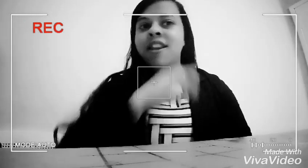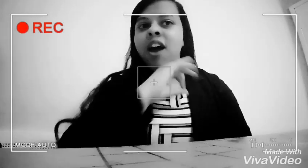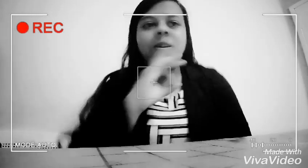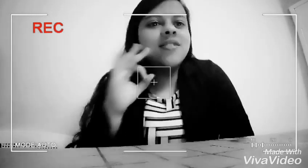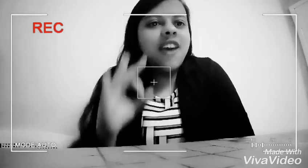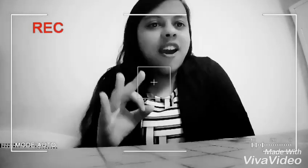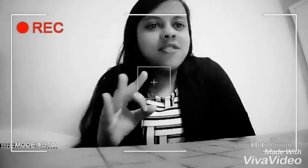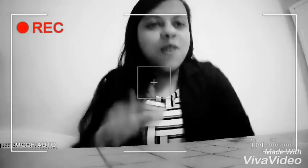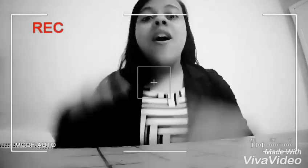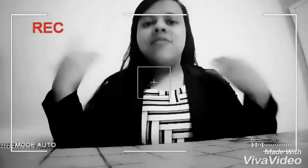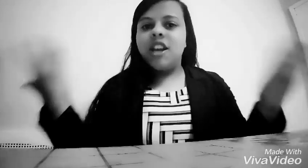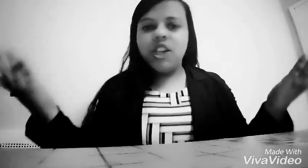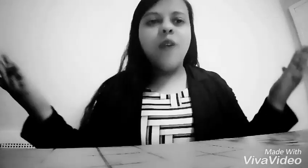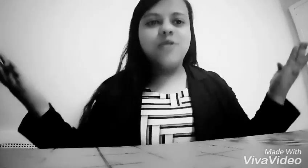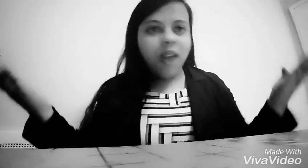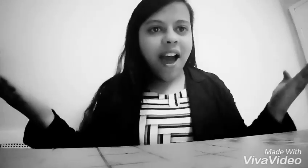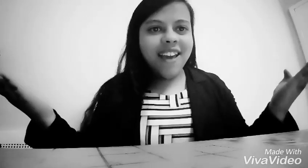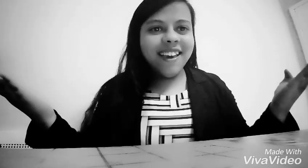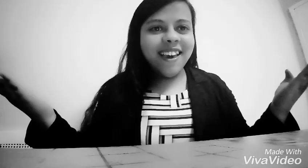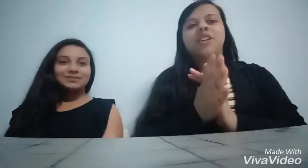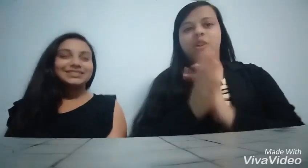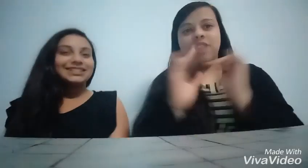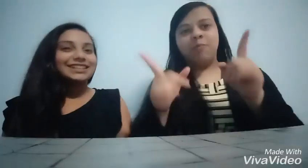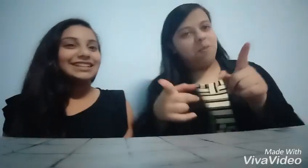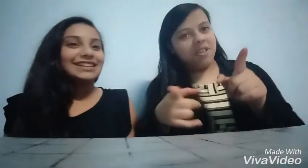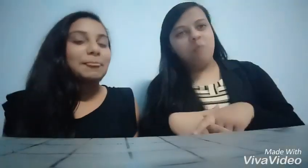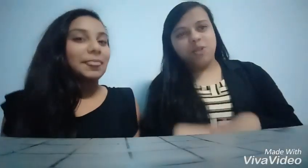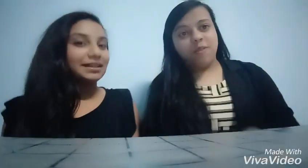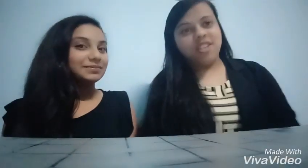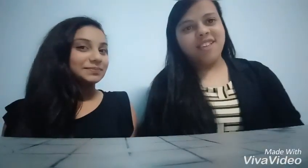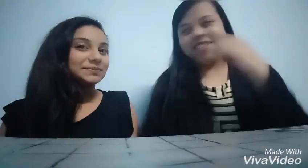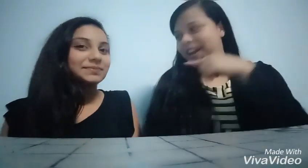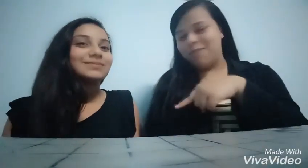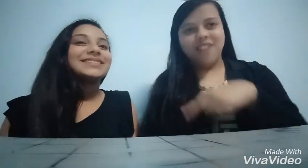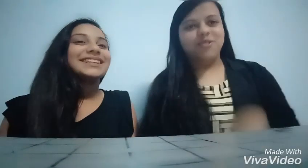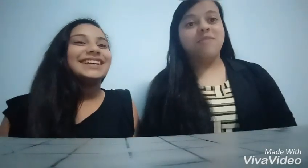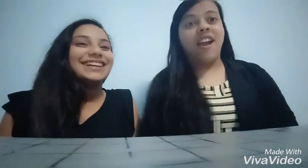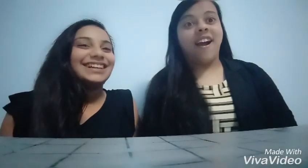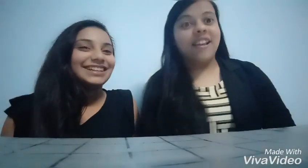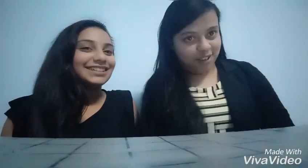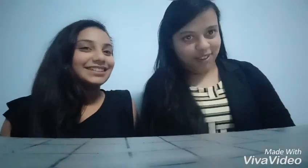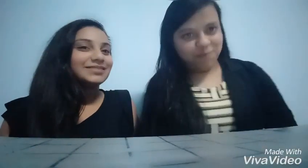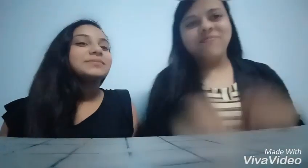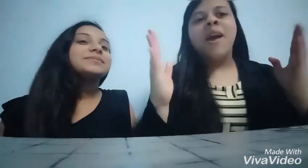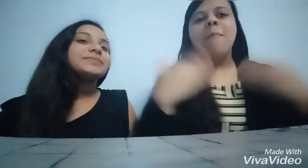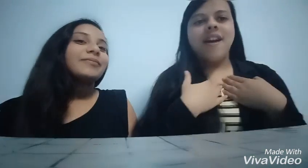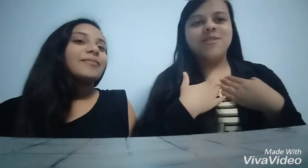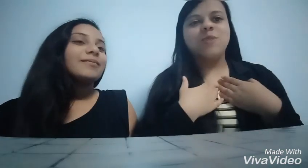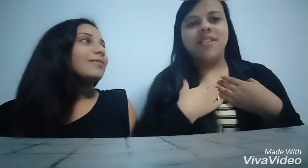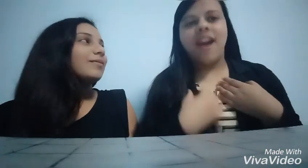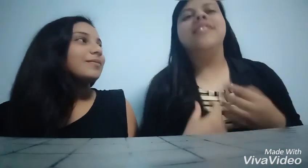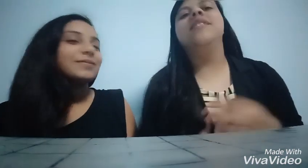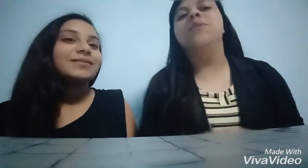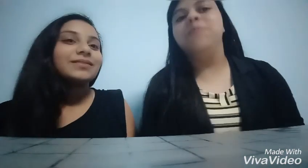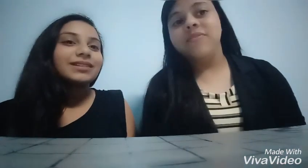não esqueçam de deixar o seu like. Como ela é mais especial, eu disse pra vocês, isso aqui do meu lado. O nome dela é Kailani. Mas eu chamo ela de Kailani, então.